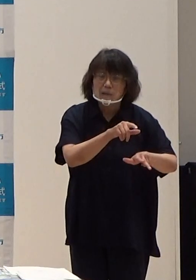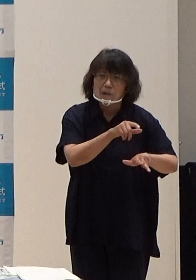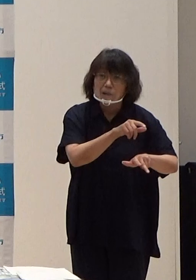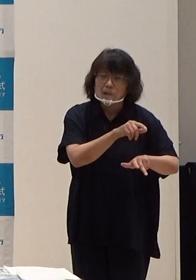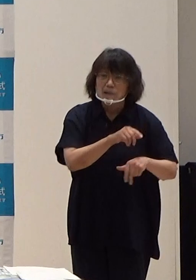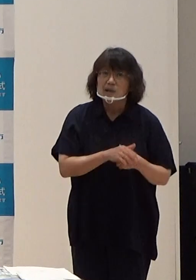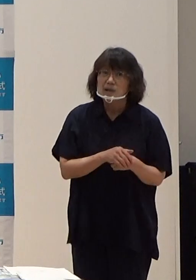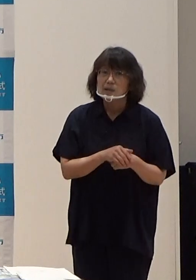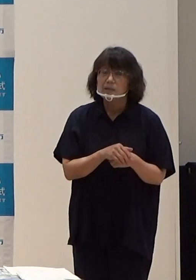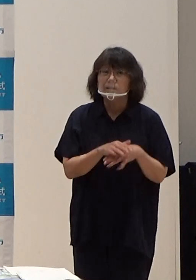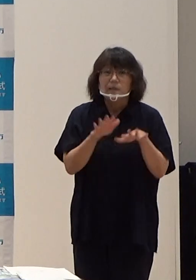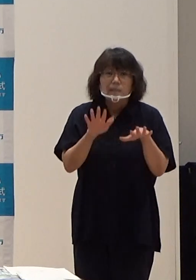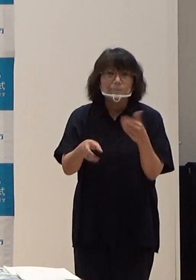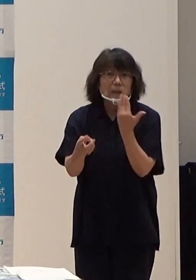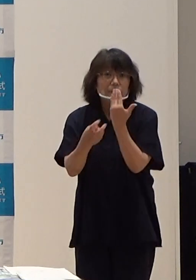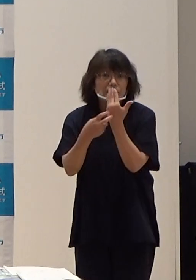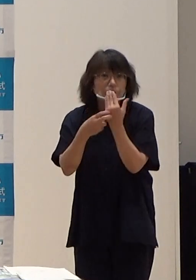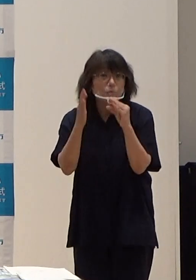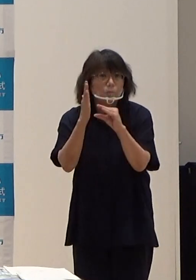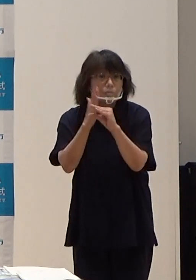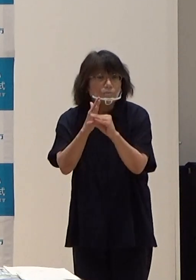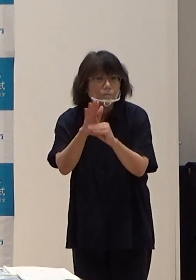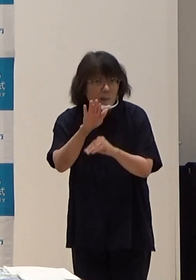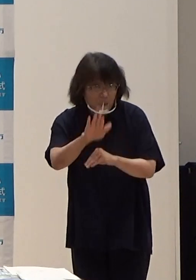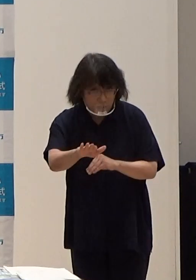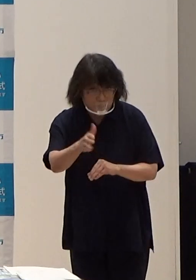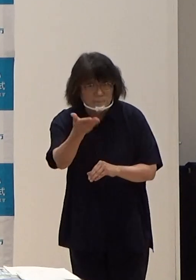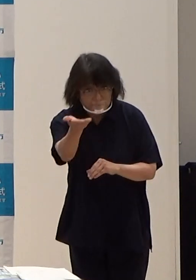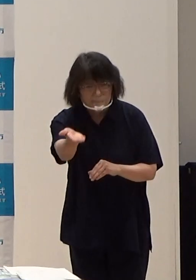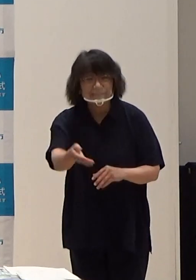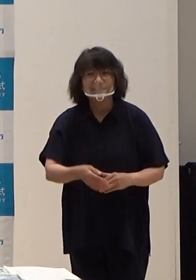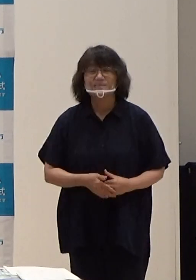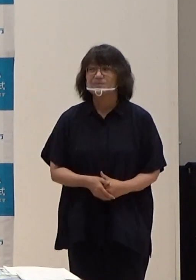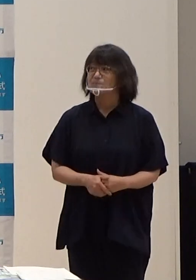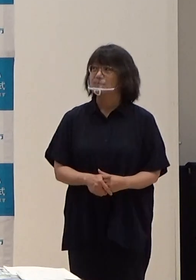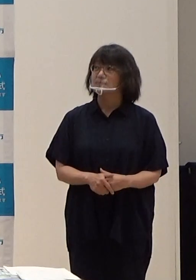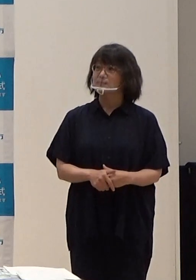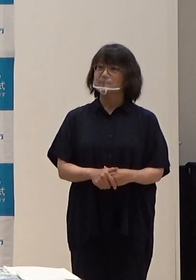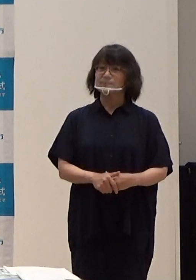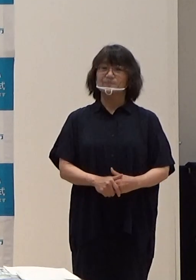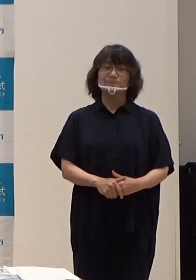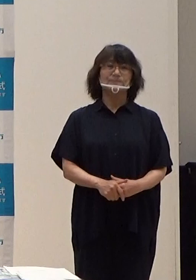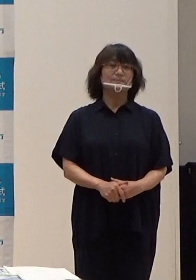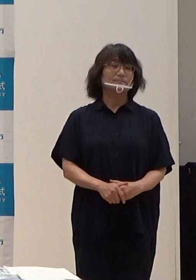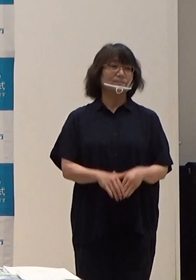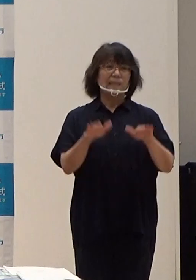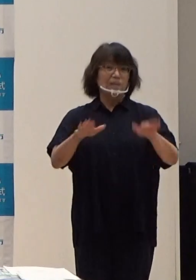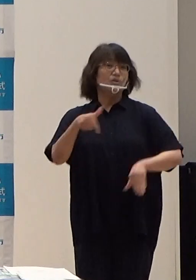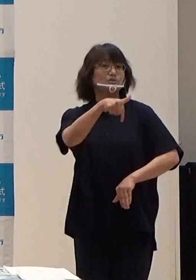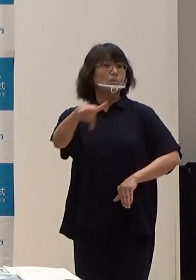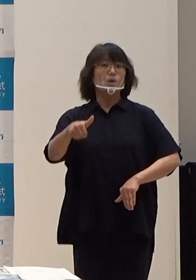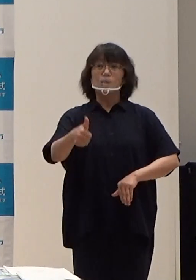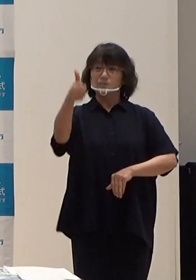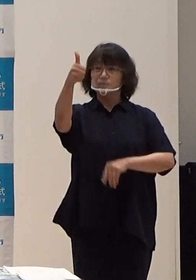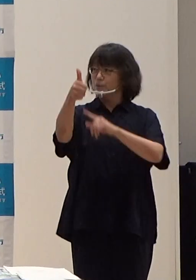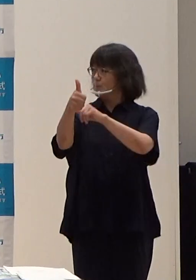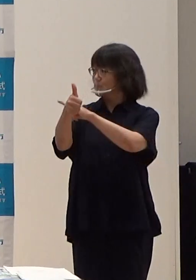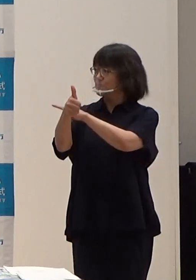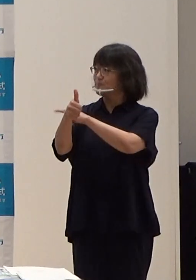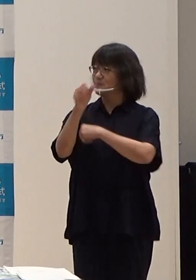のものがもしあればお聞かせいただきたいと思います。 それじゃあ子ども部長 さん。はい、